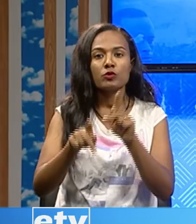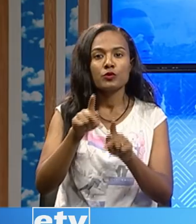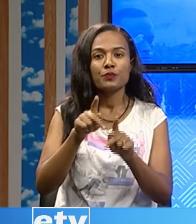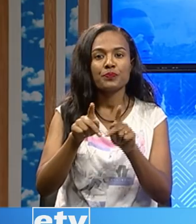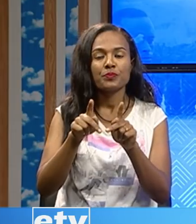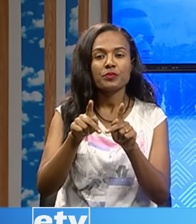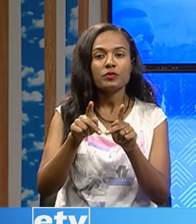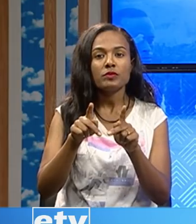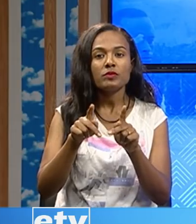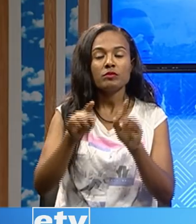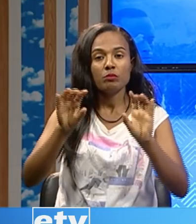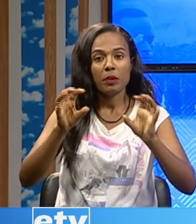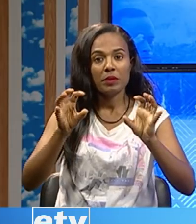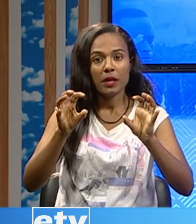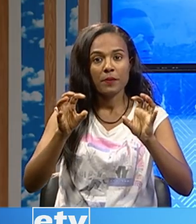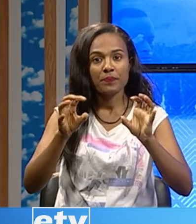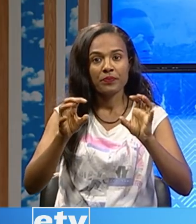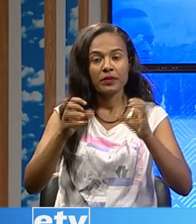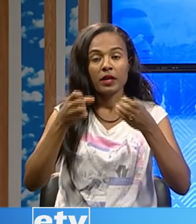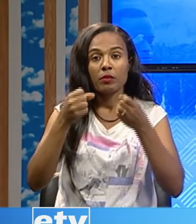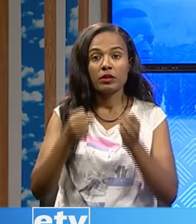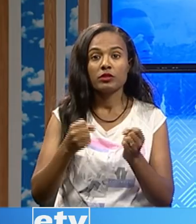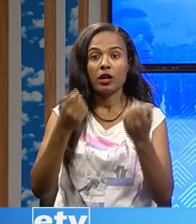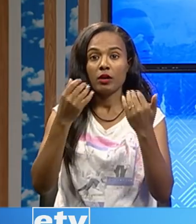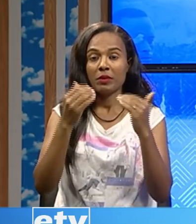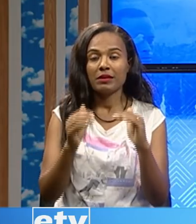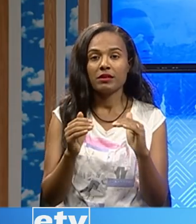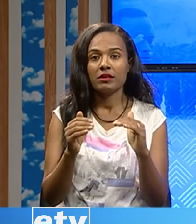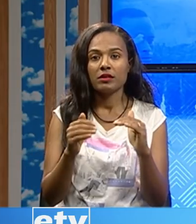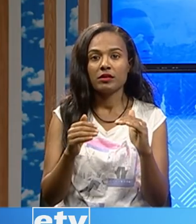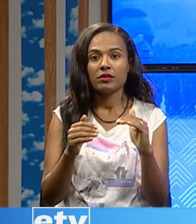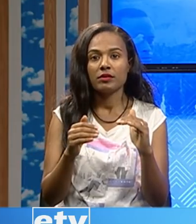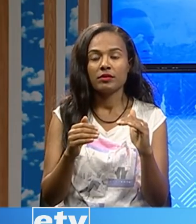ያለውን በሚዲያም በተቻለ መጠን